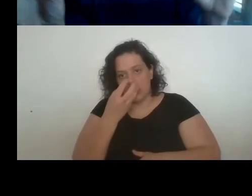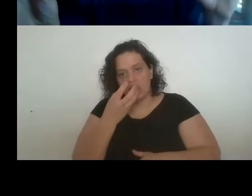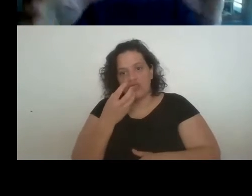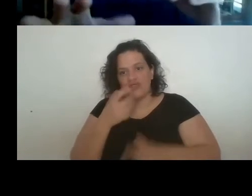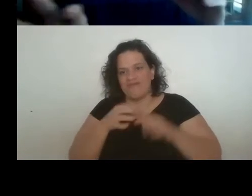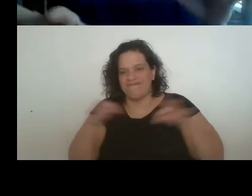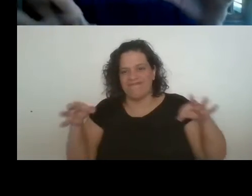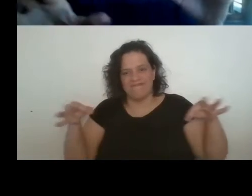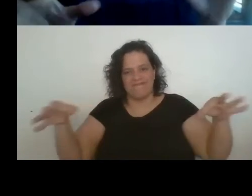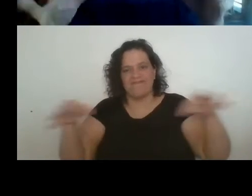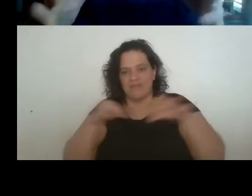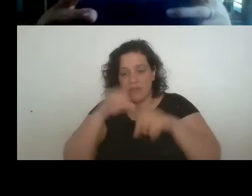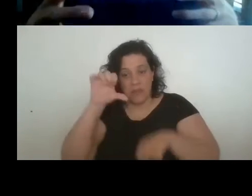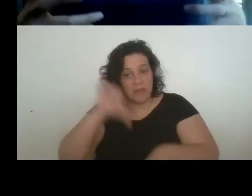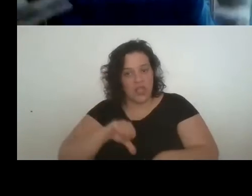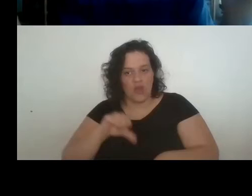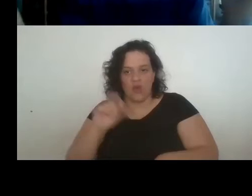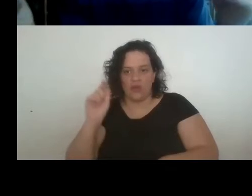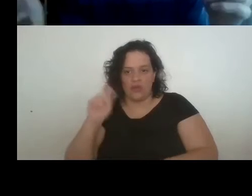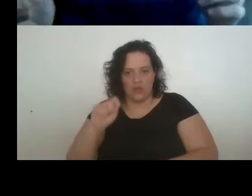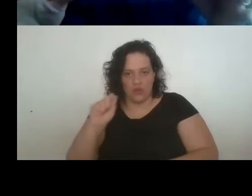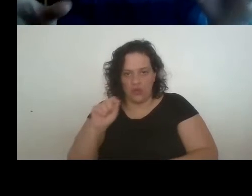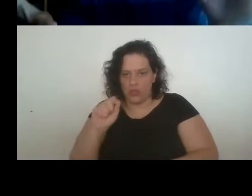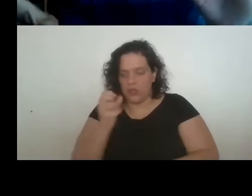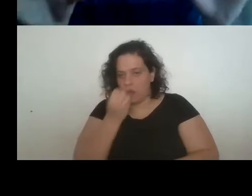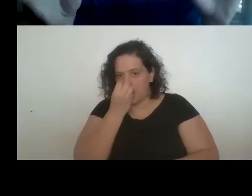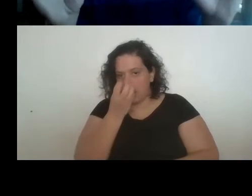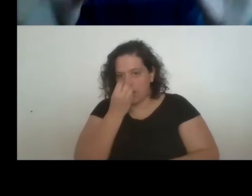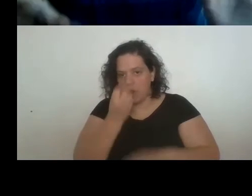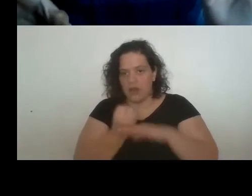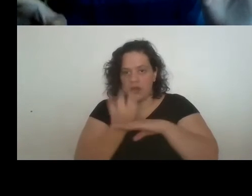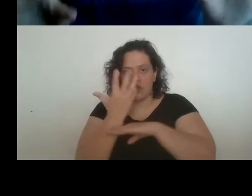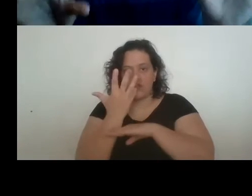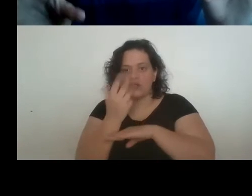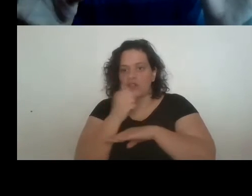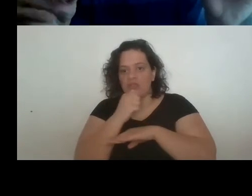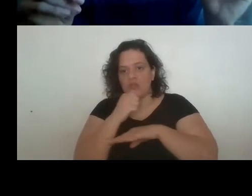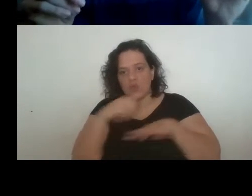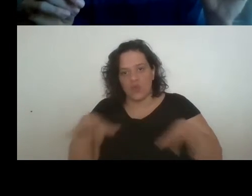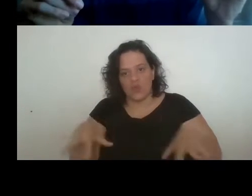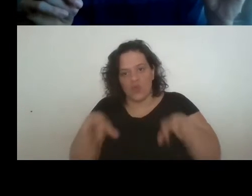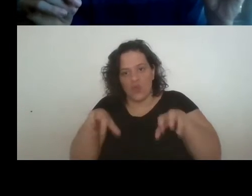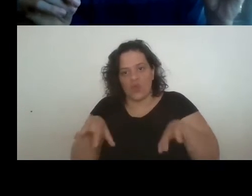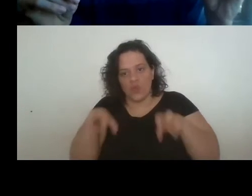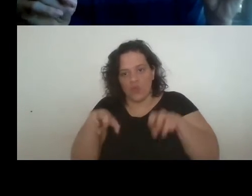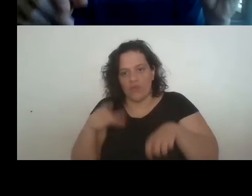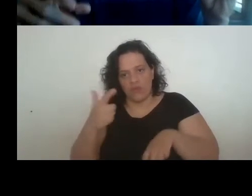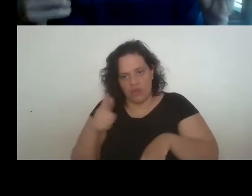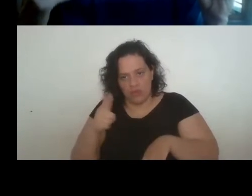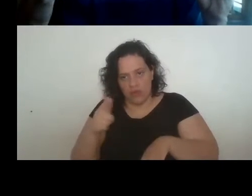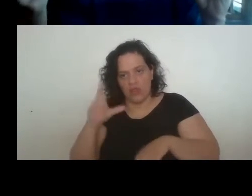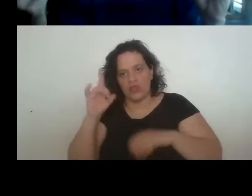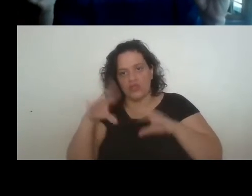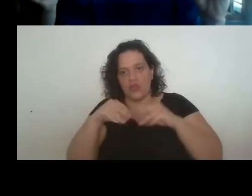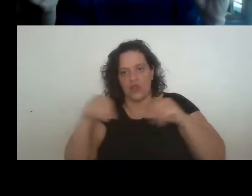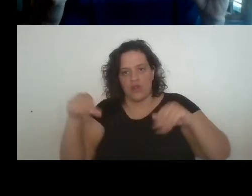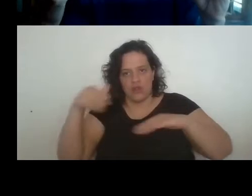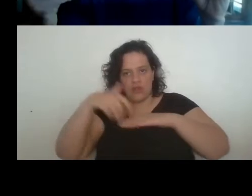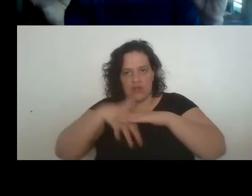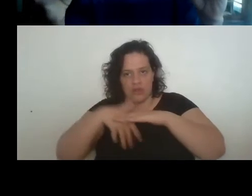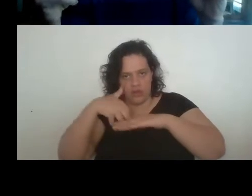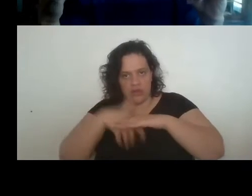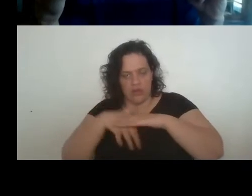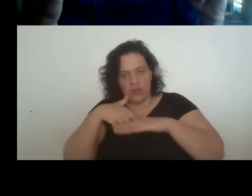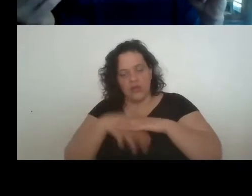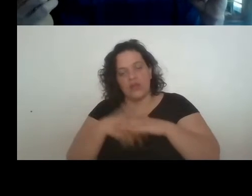é a situação em que as plantas ainda não criaram toda essa condição. A gente vai contar só com a infiltração do solo. Tá? E aí, importante